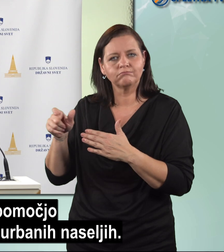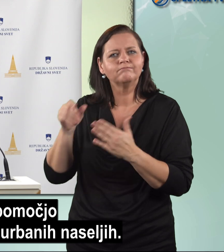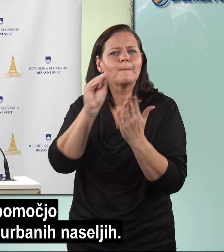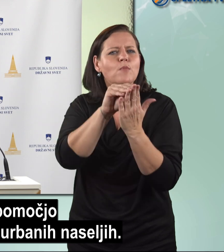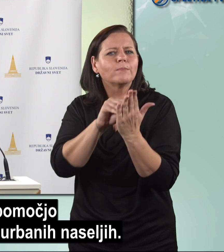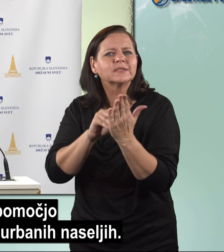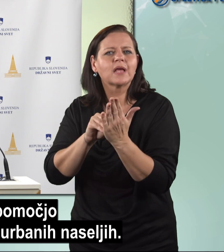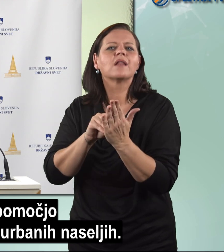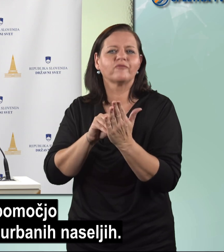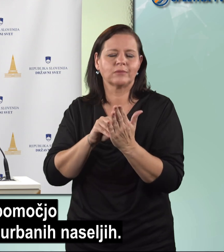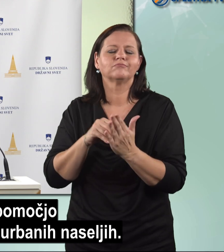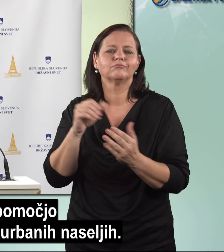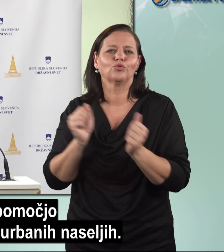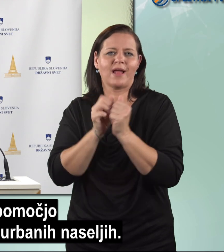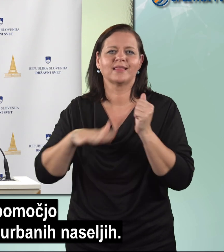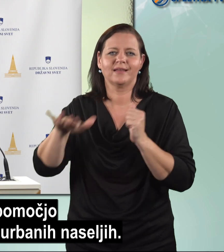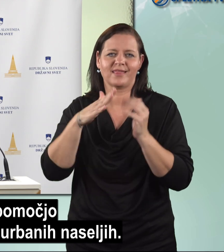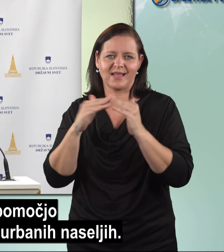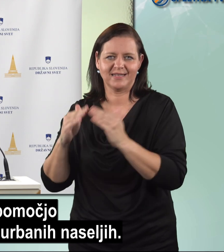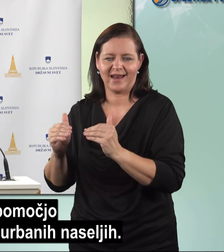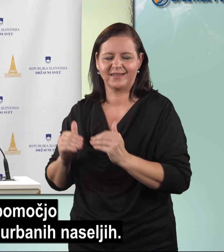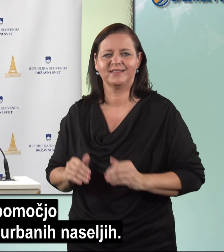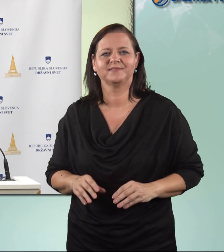urbanih naseljih.